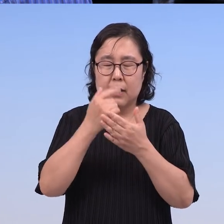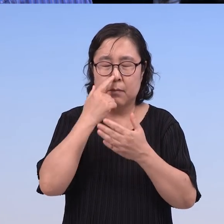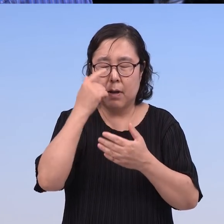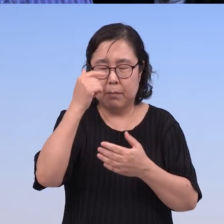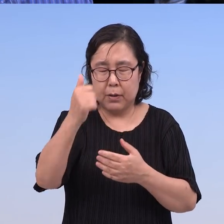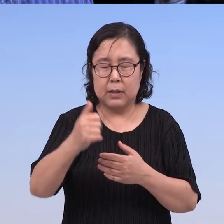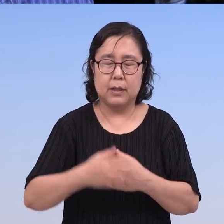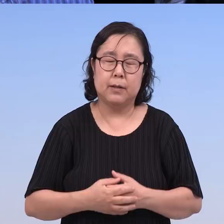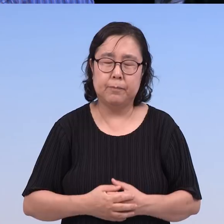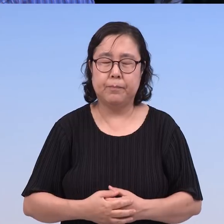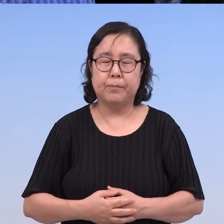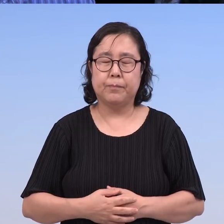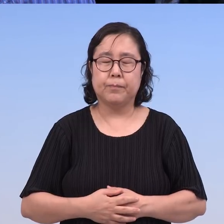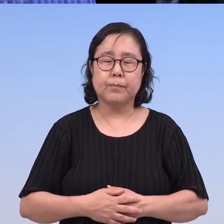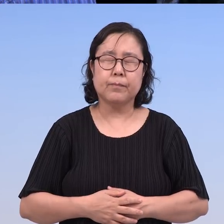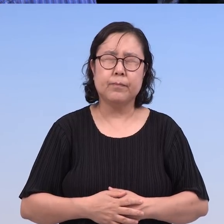아버지,